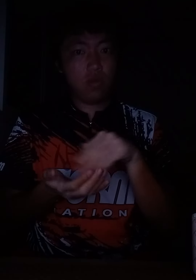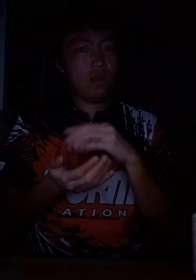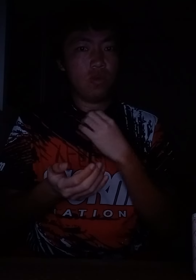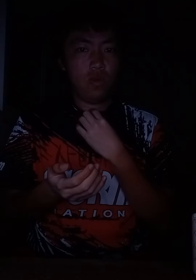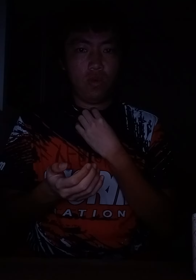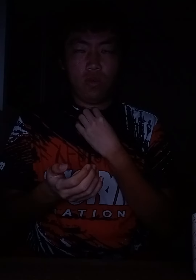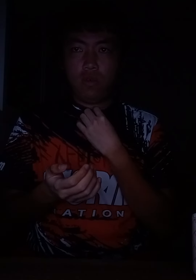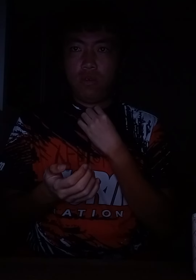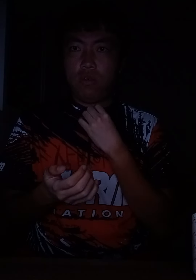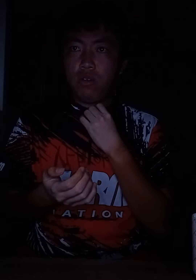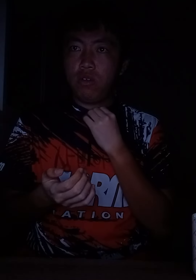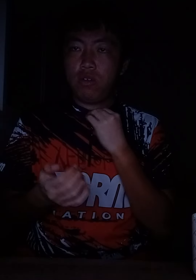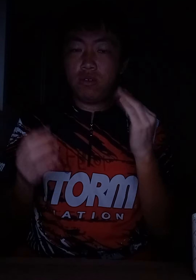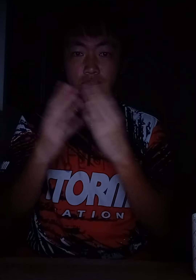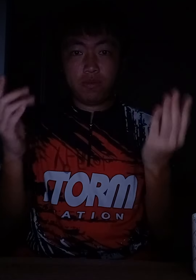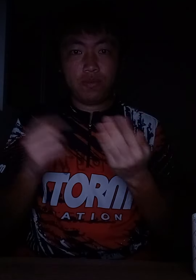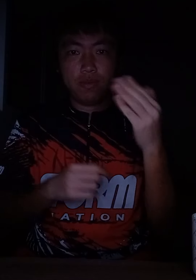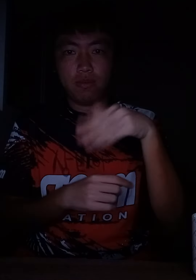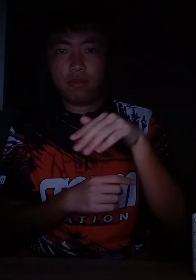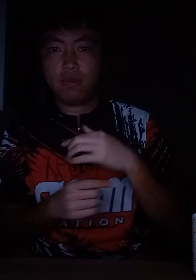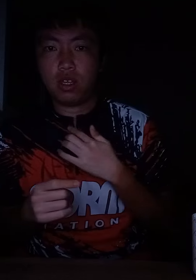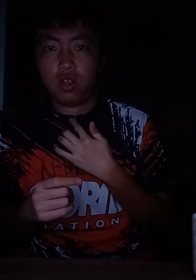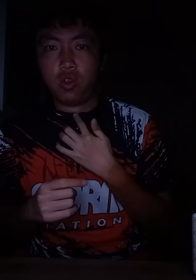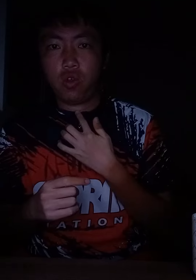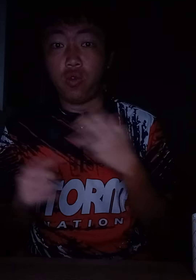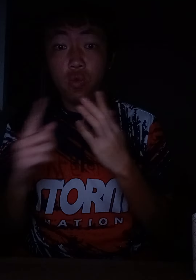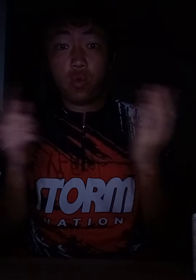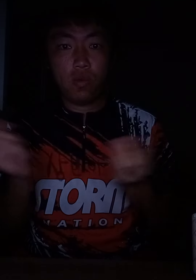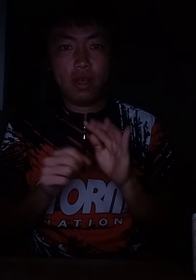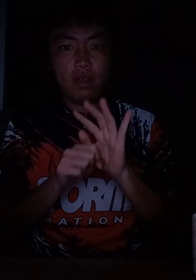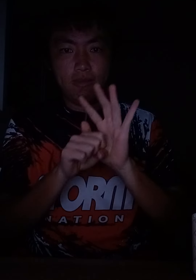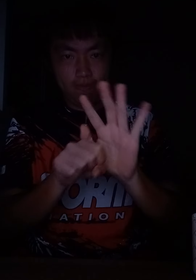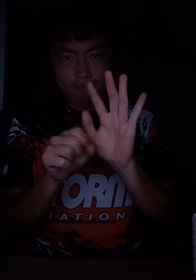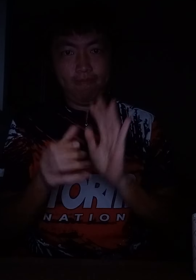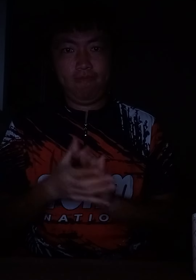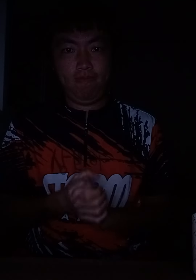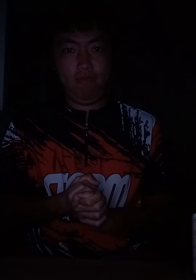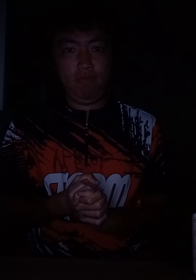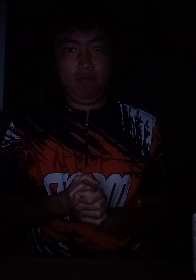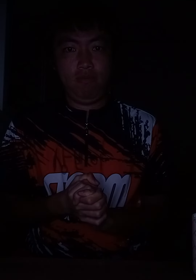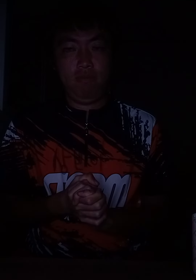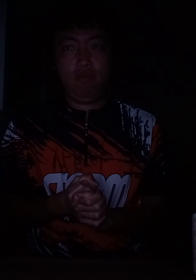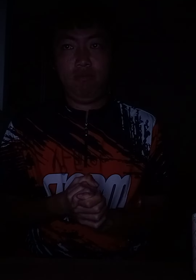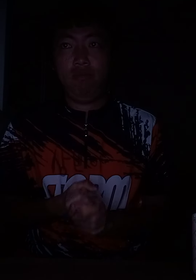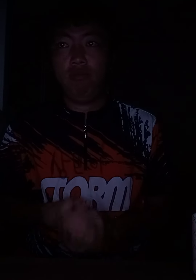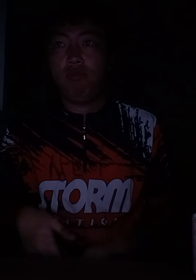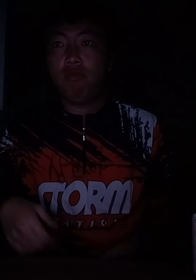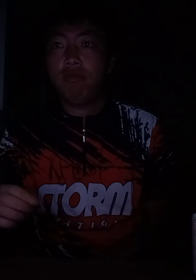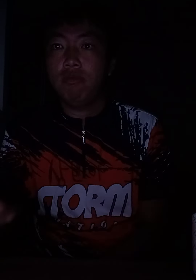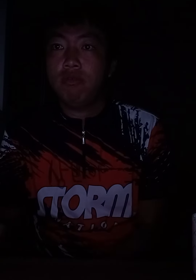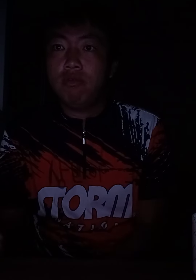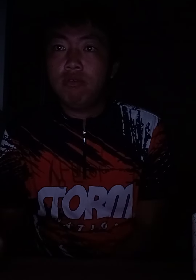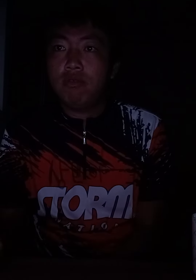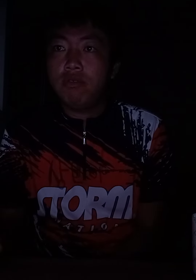않고 불구속 기소 의견으로 다음 주 송치하겠다고 밝혔습니다. 연합뉴스TV 소재현입니다.